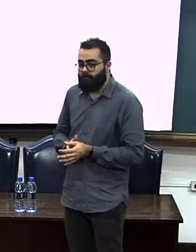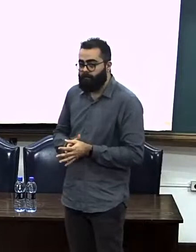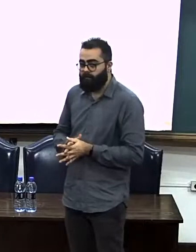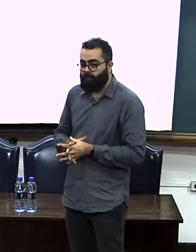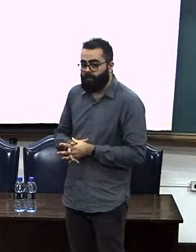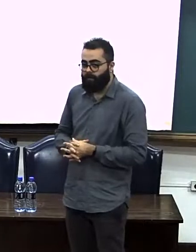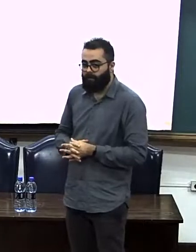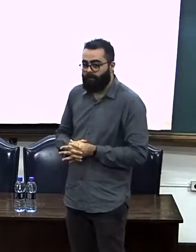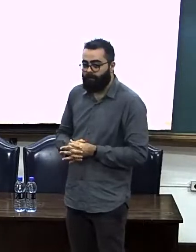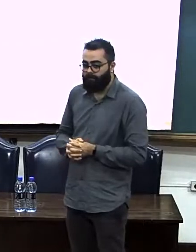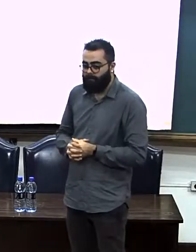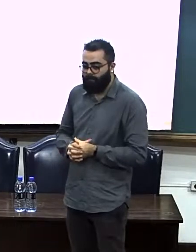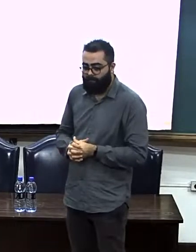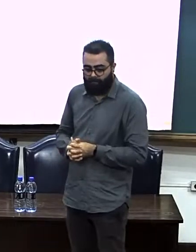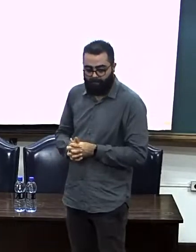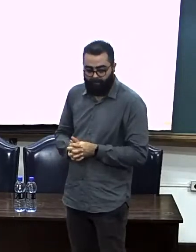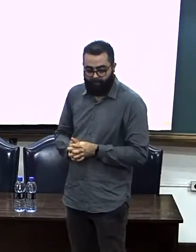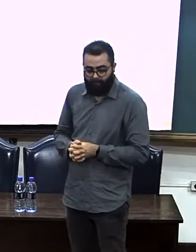para modelar